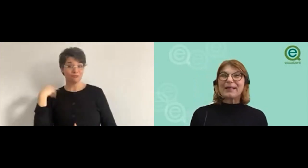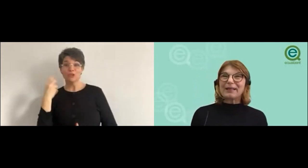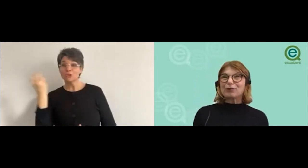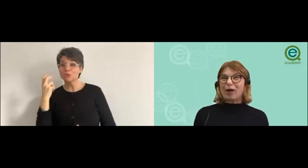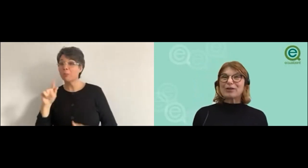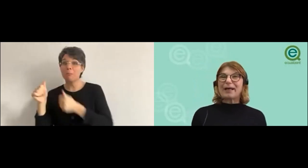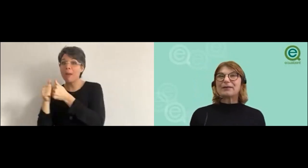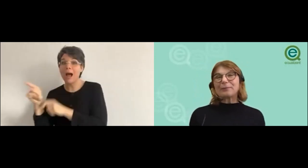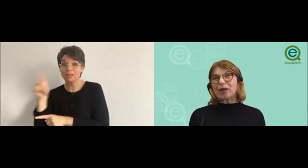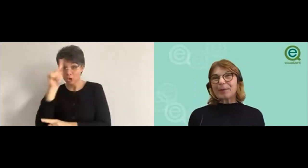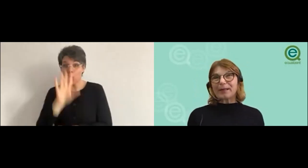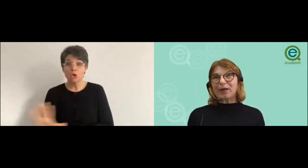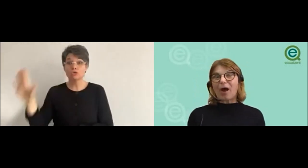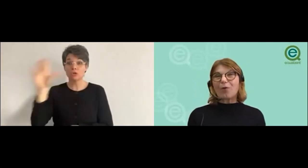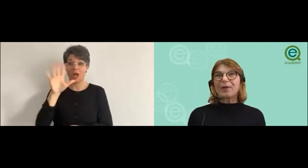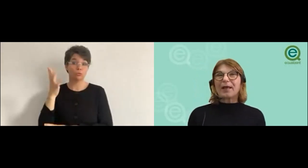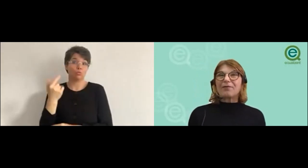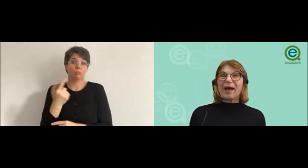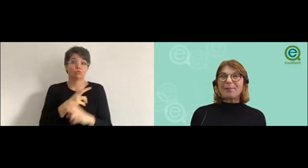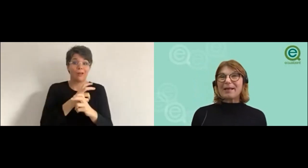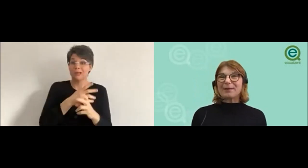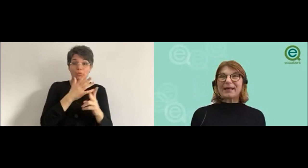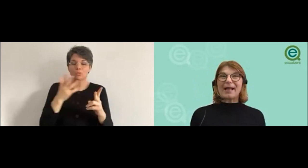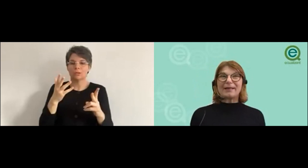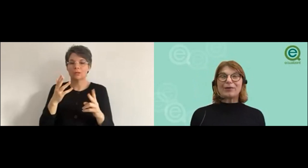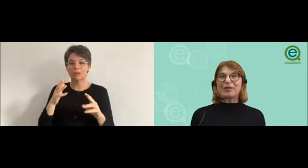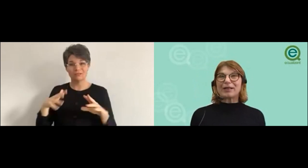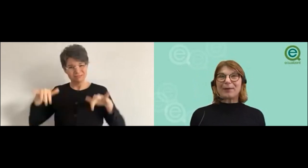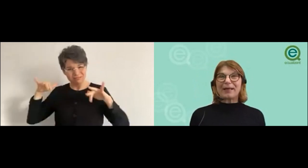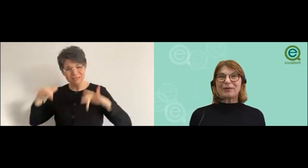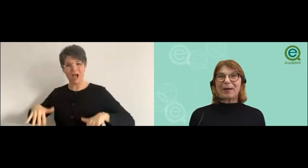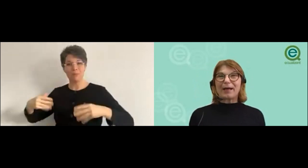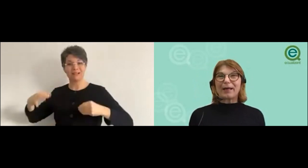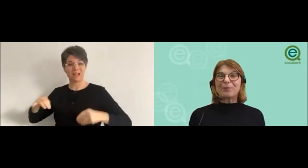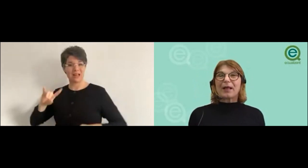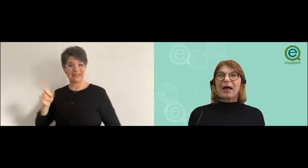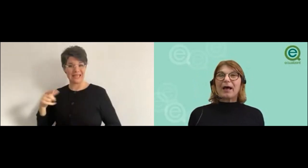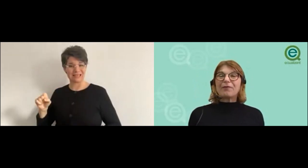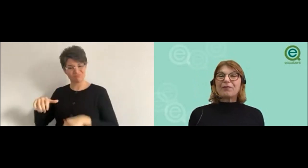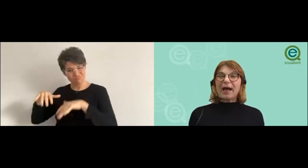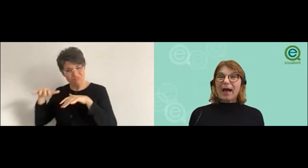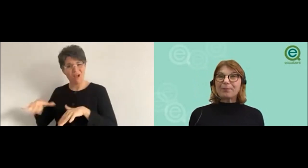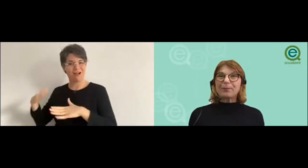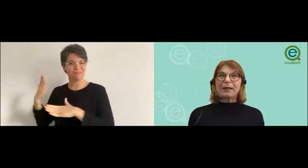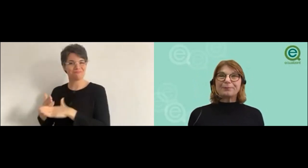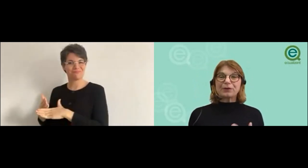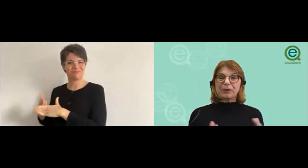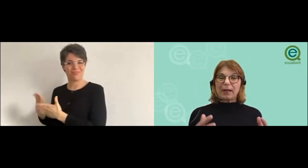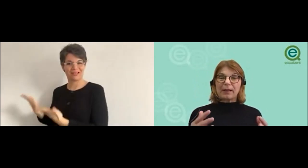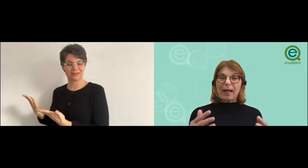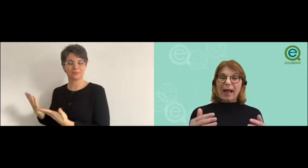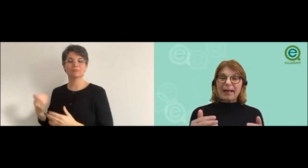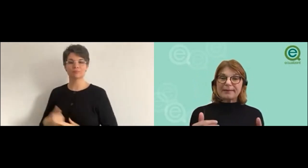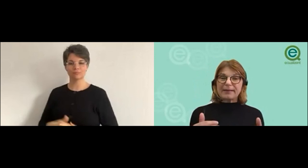Franchise-Partner in Deutschland, im deutschsprachigen Raum. Wir haben alle Materialien in deutscher Gebärdensprache. Wir haben